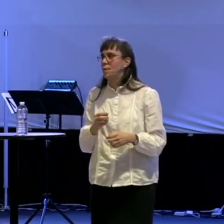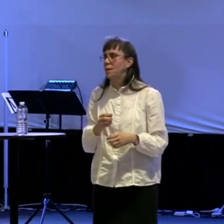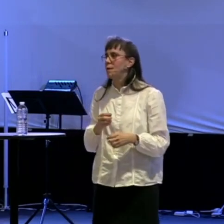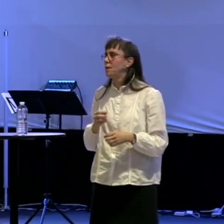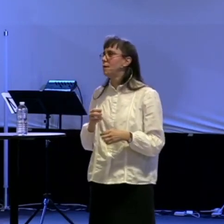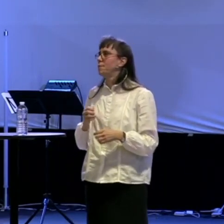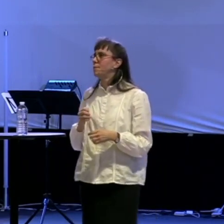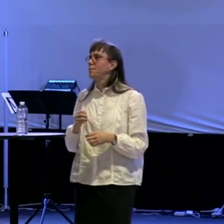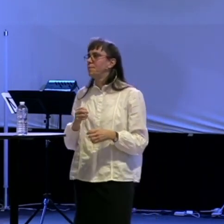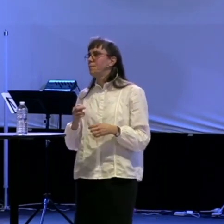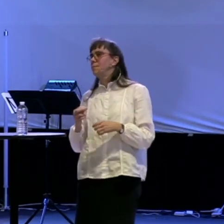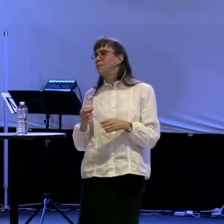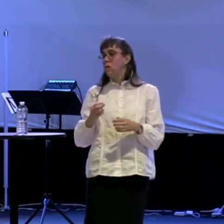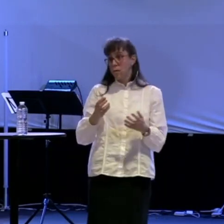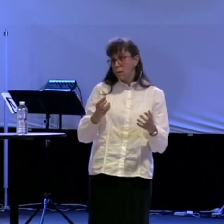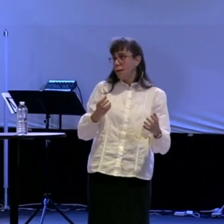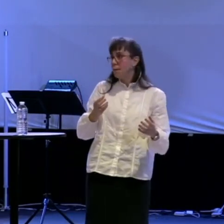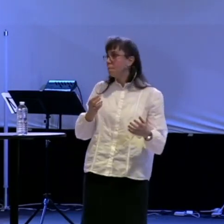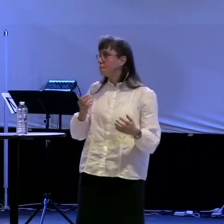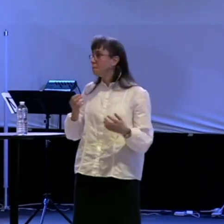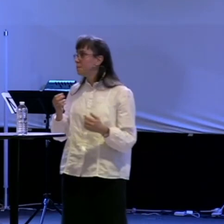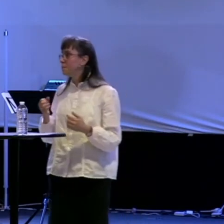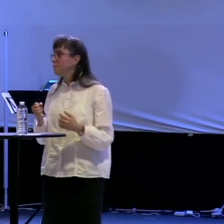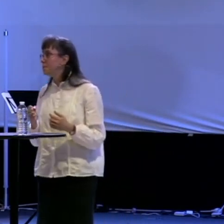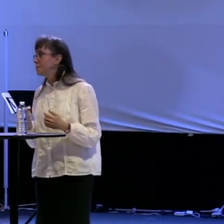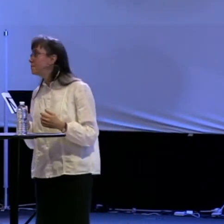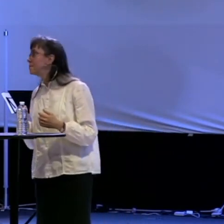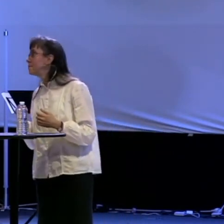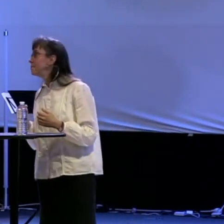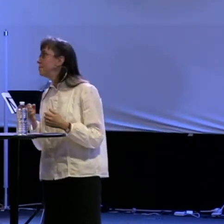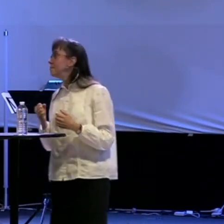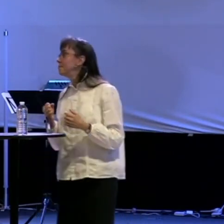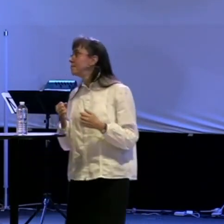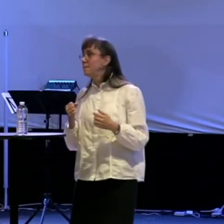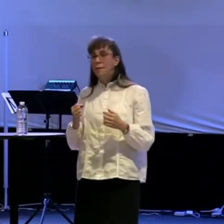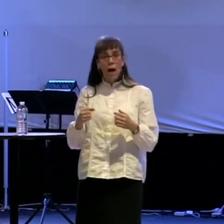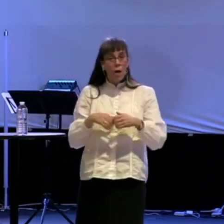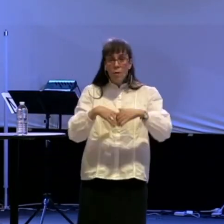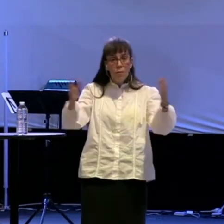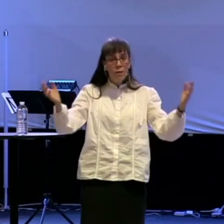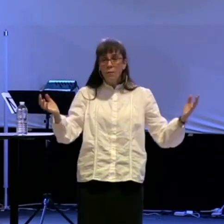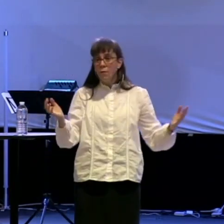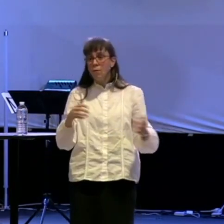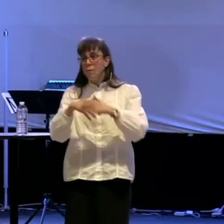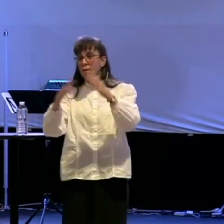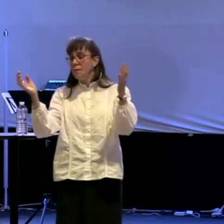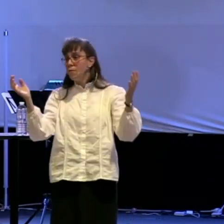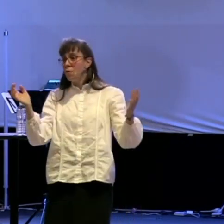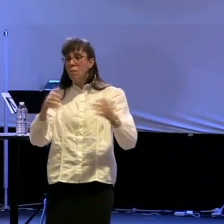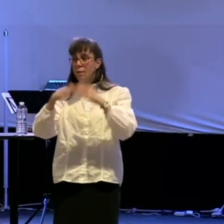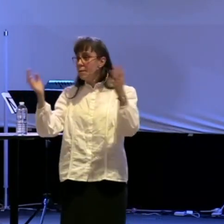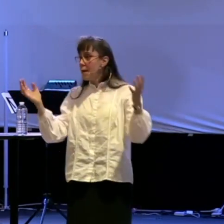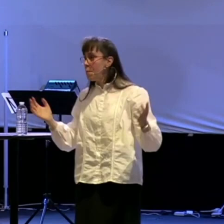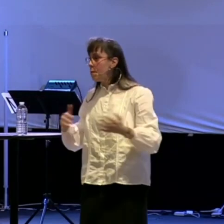Et Jésus leur dit. And Jesus said, J'étais au milieu de vous. J'allais dans le temple, j'allais partout. Vous n'avez pas, pu me